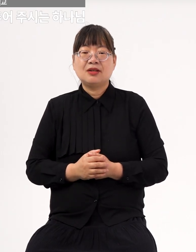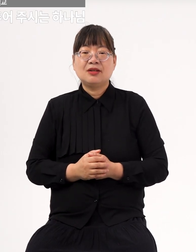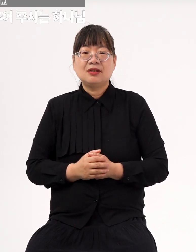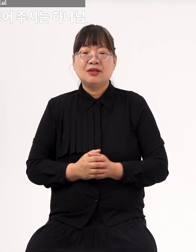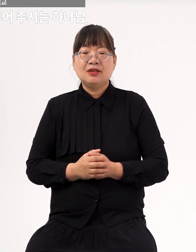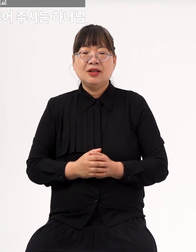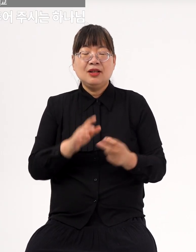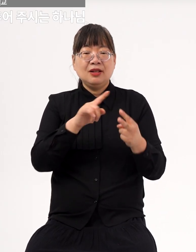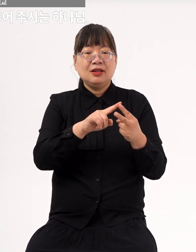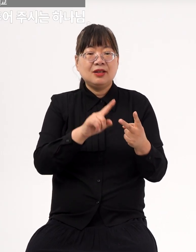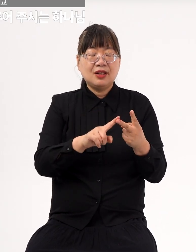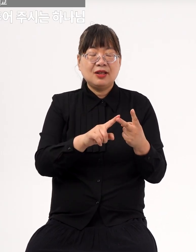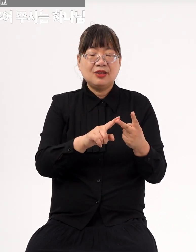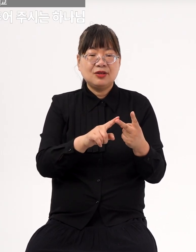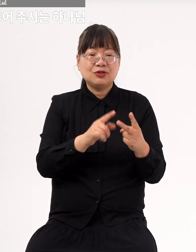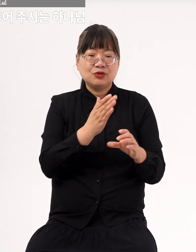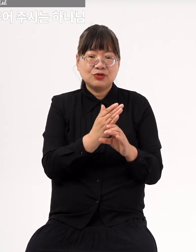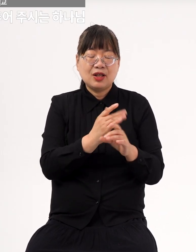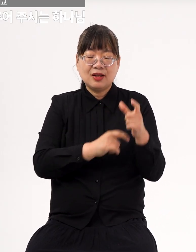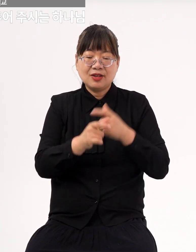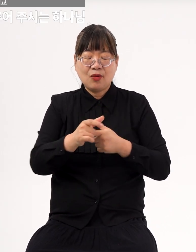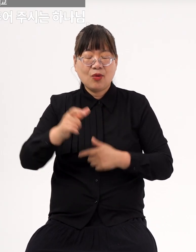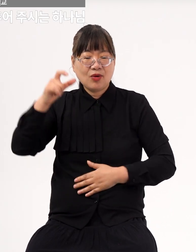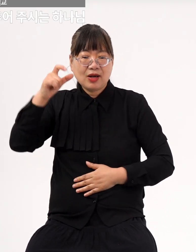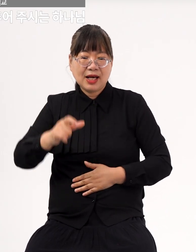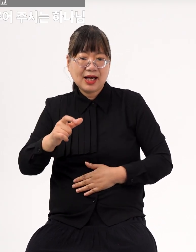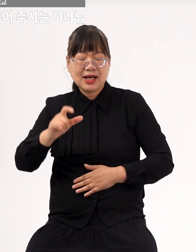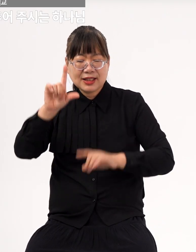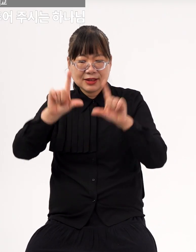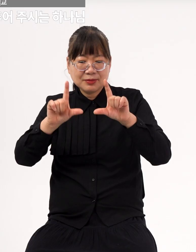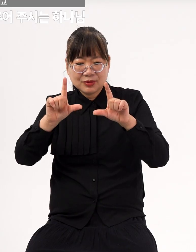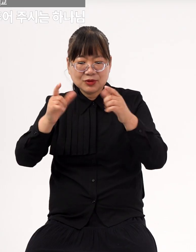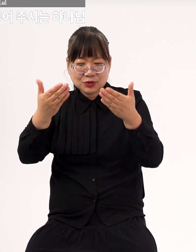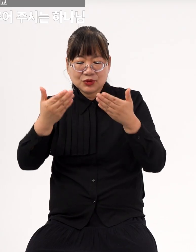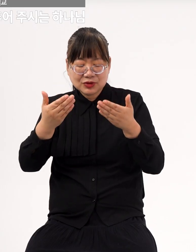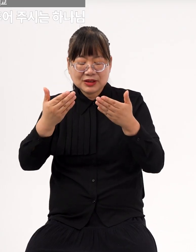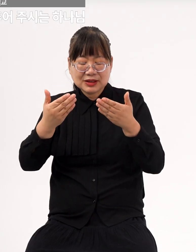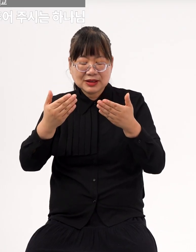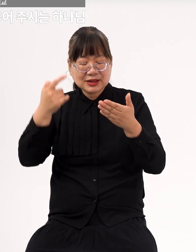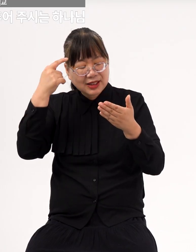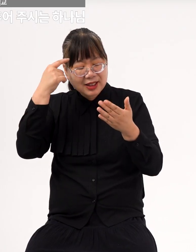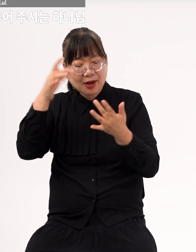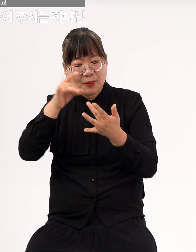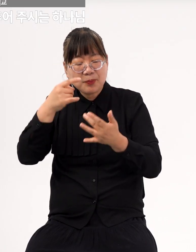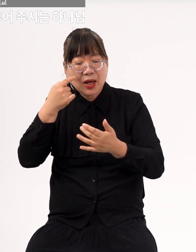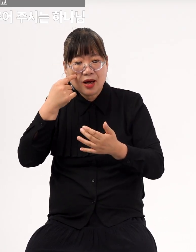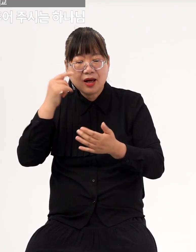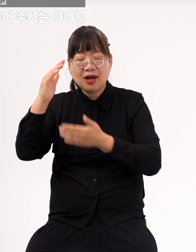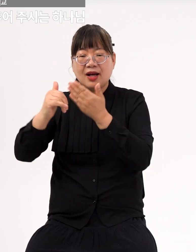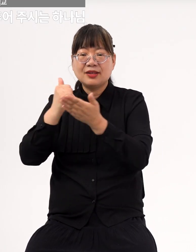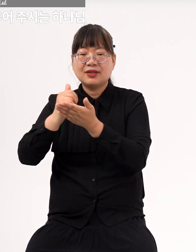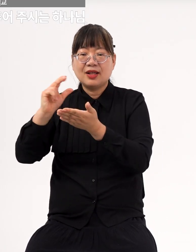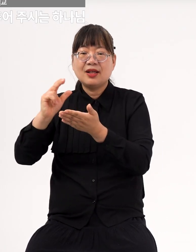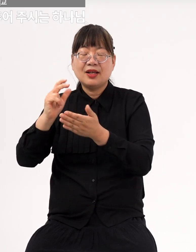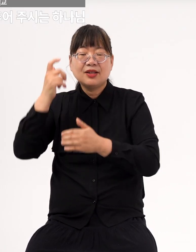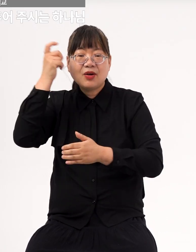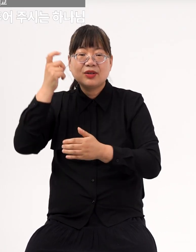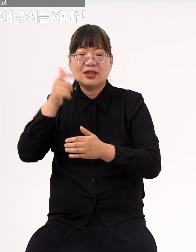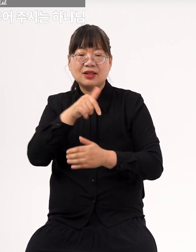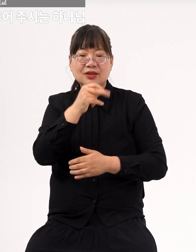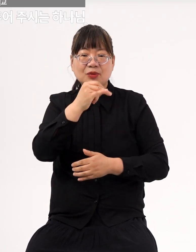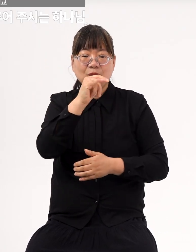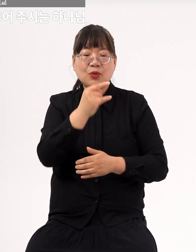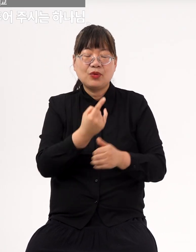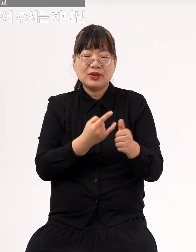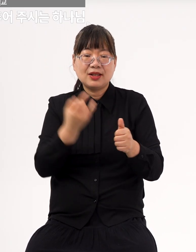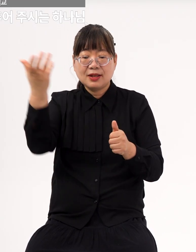쪽이 더 강렬한 이미지를 주는가 한번 생각해 보세요. 여호와의 영이 기드온에게